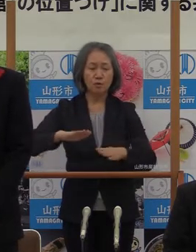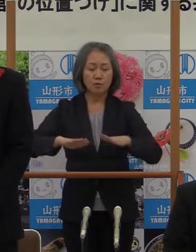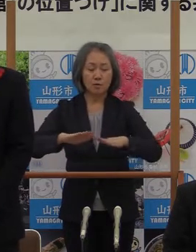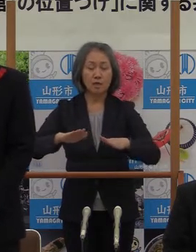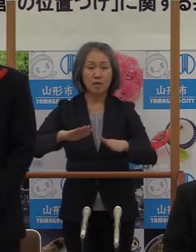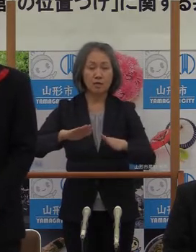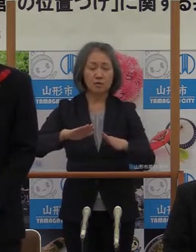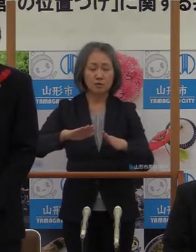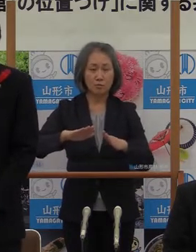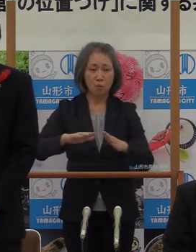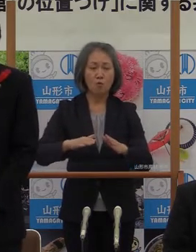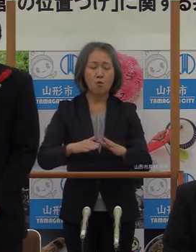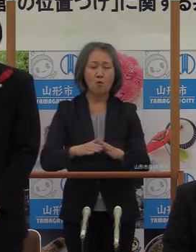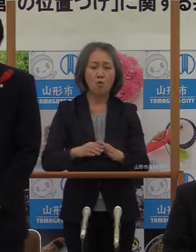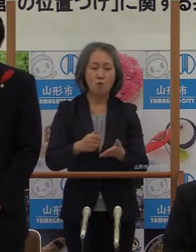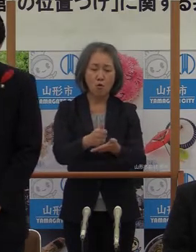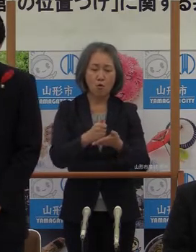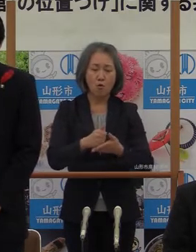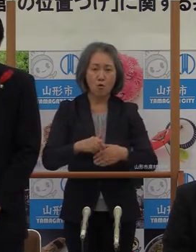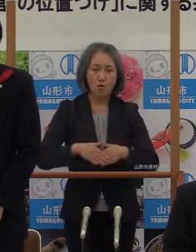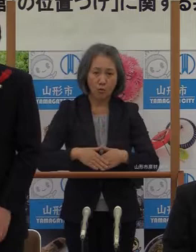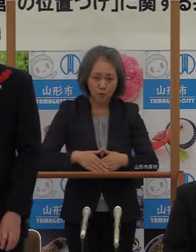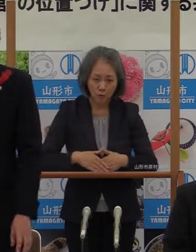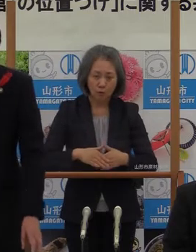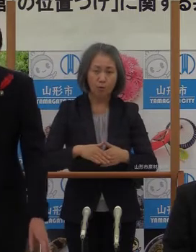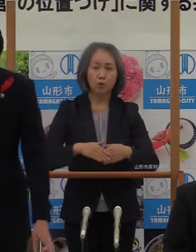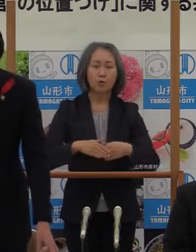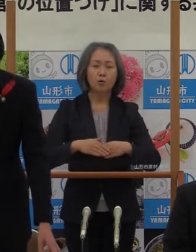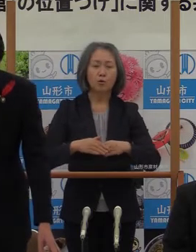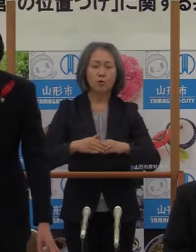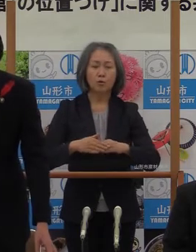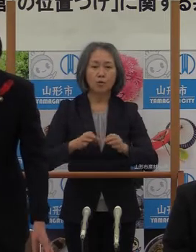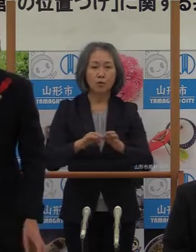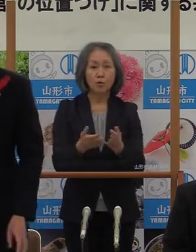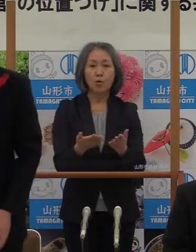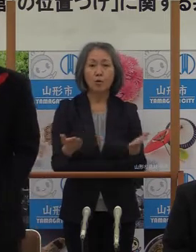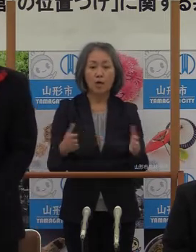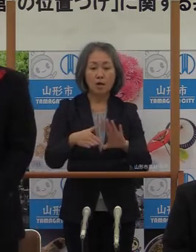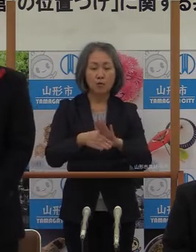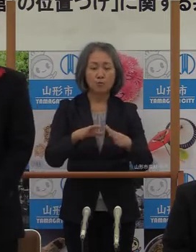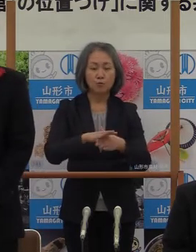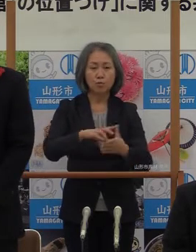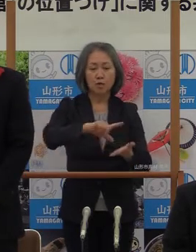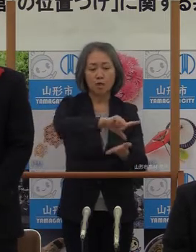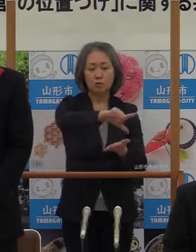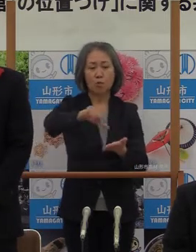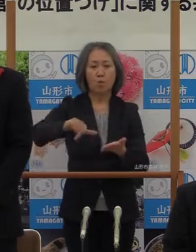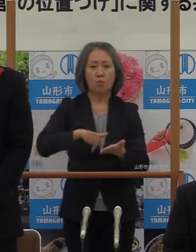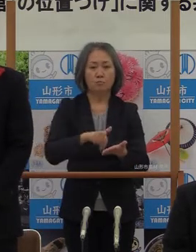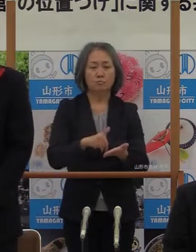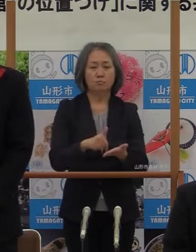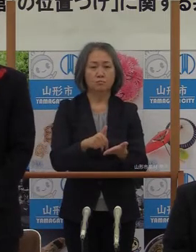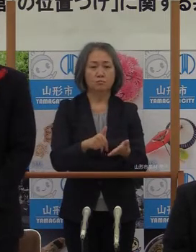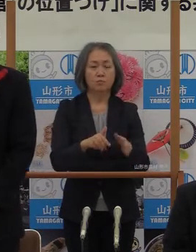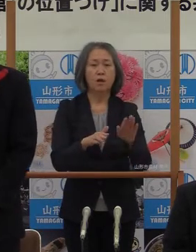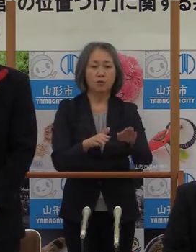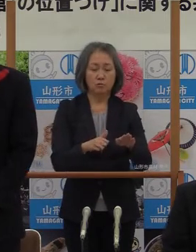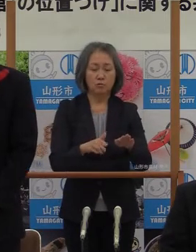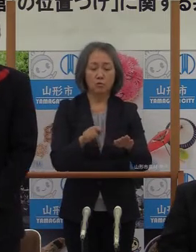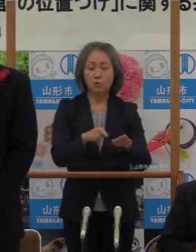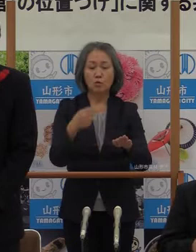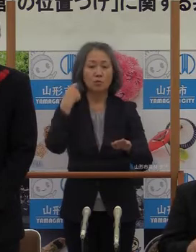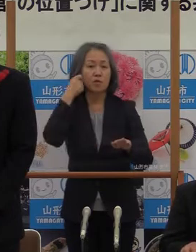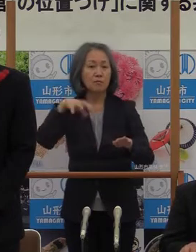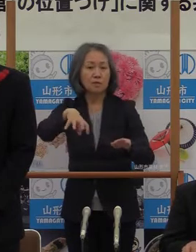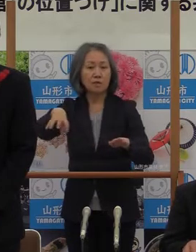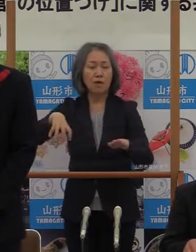亭文化ゾーンに位置づけております。ちょうどその南側のエリアでは七日町歴